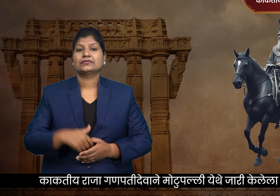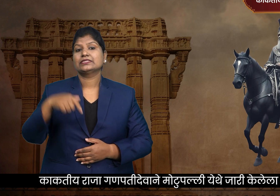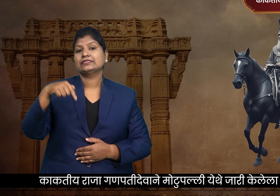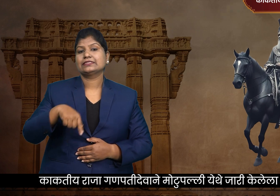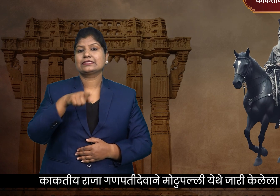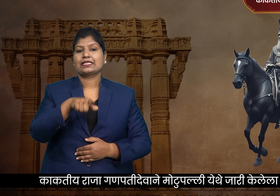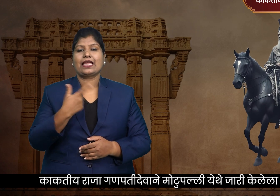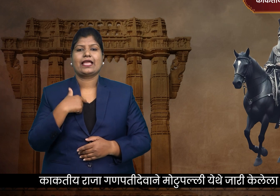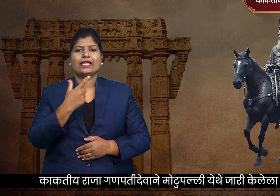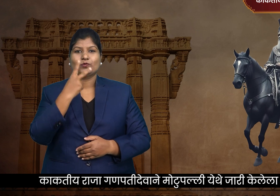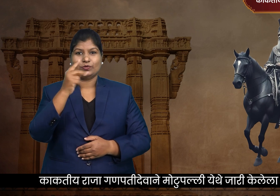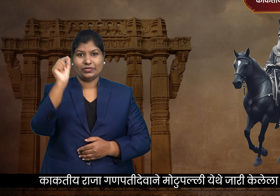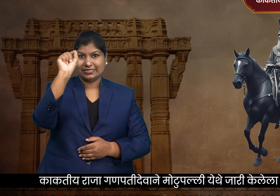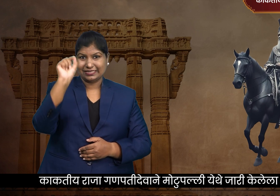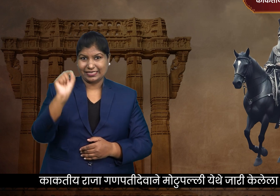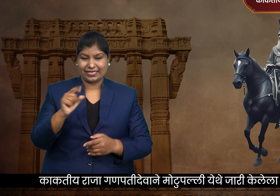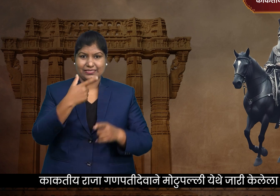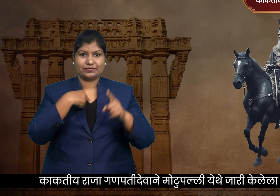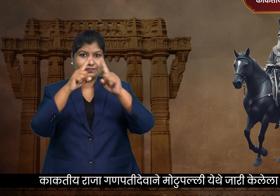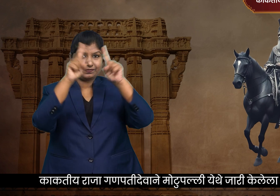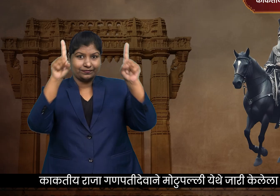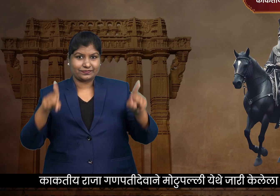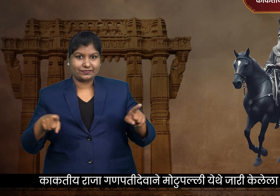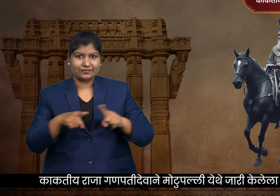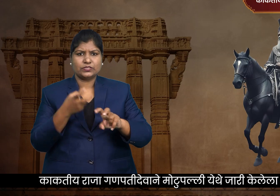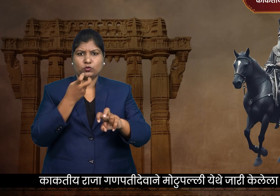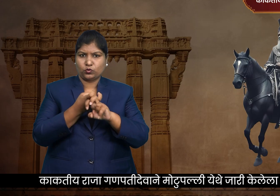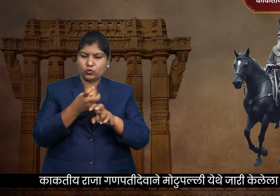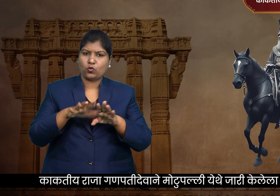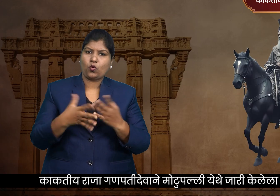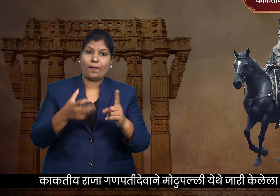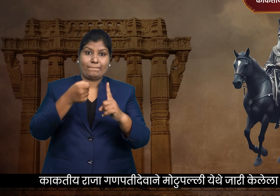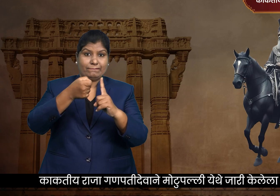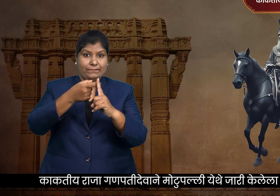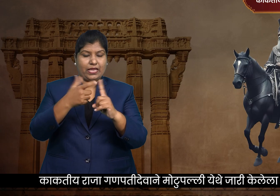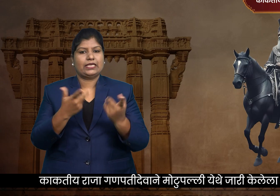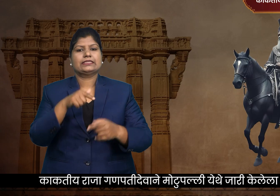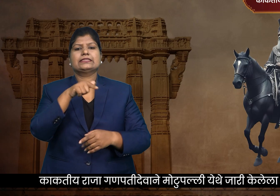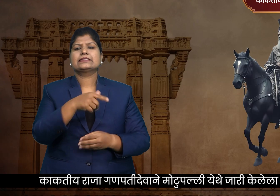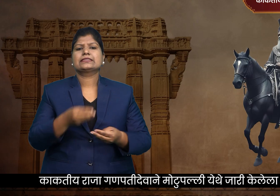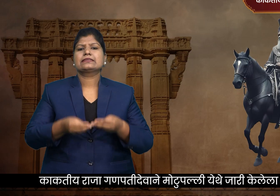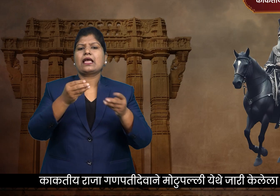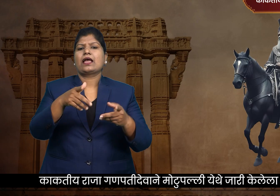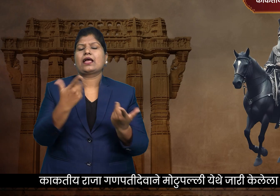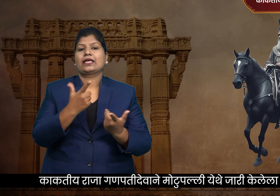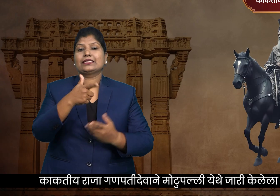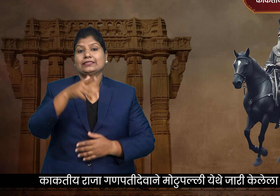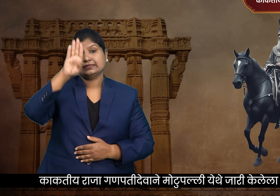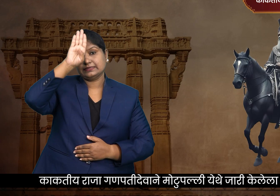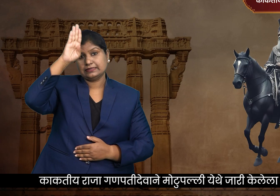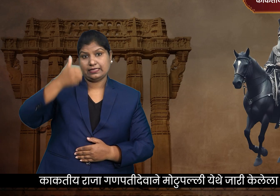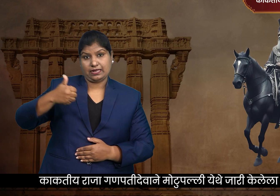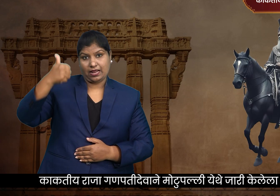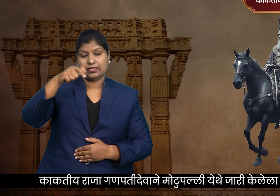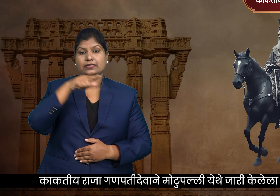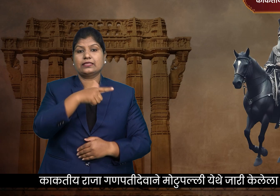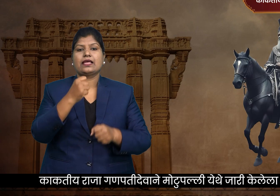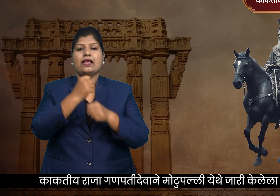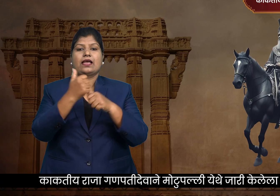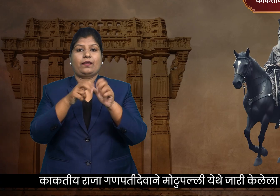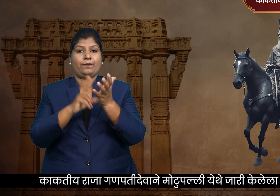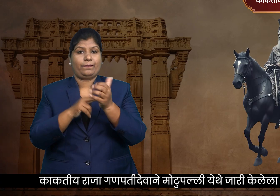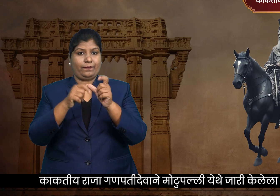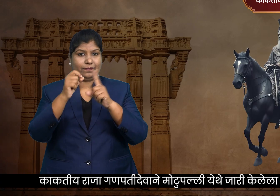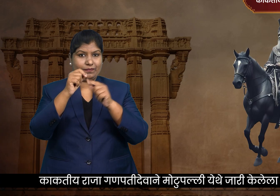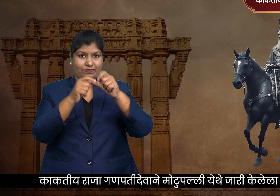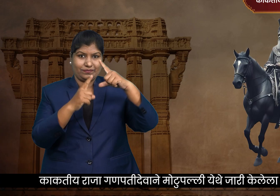काकतीय राजा गणपतीदेवाने मोटुपल्ली येथे जारी केलेला शिलालेख येथे